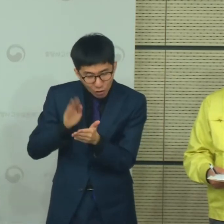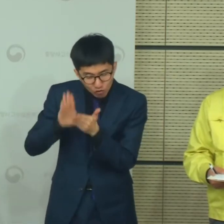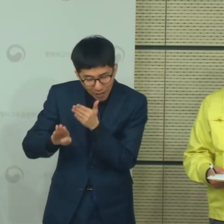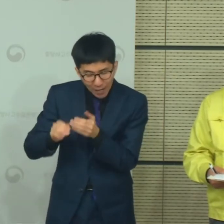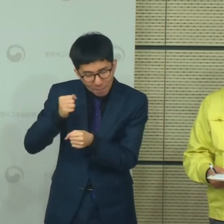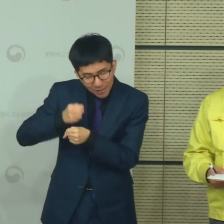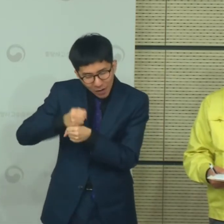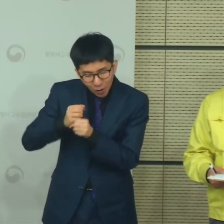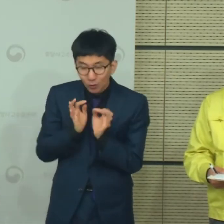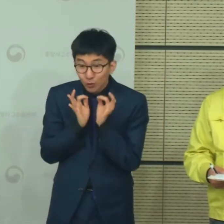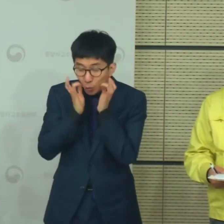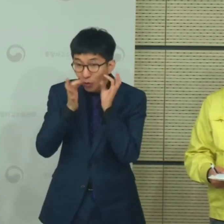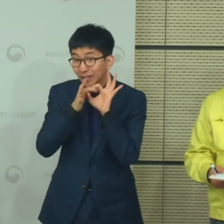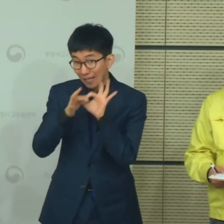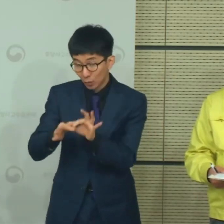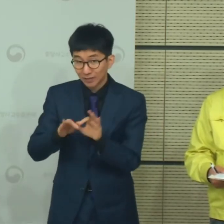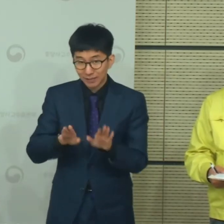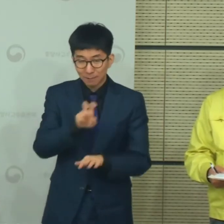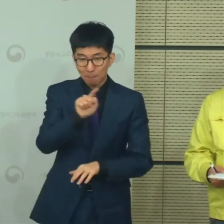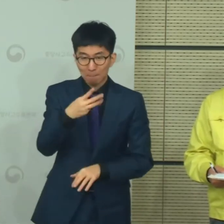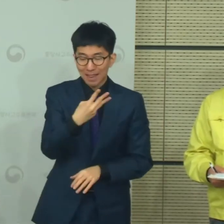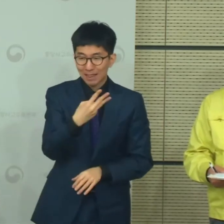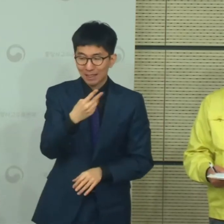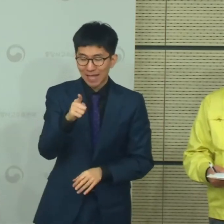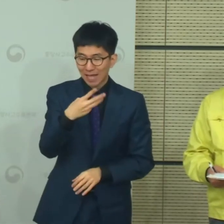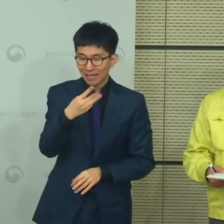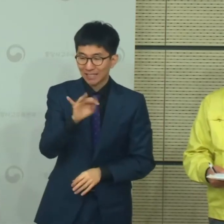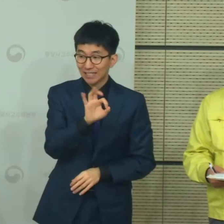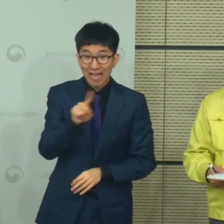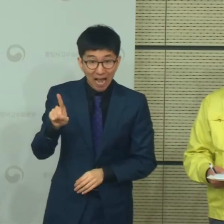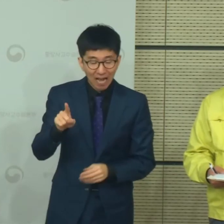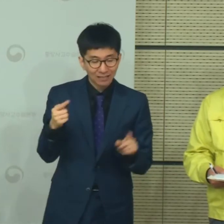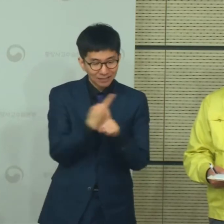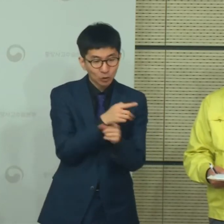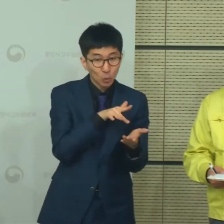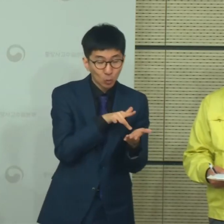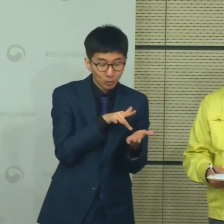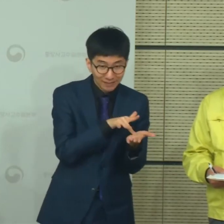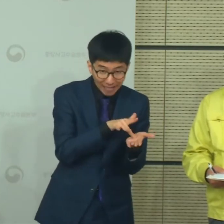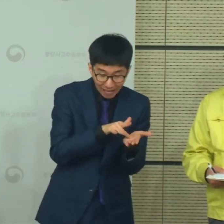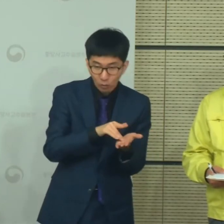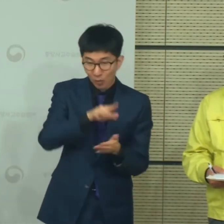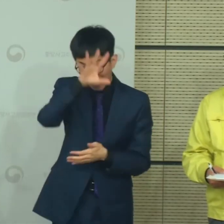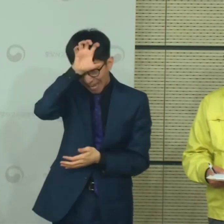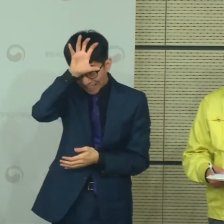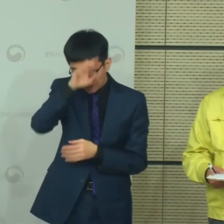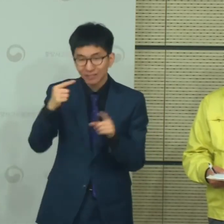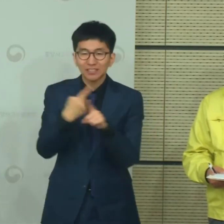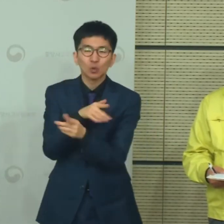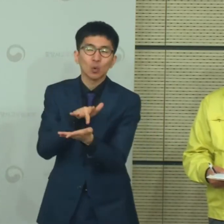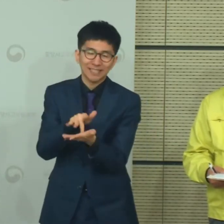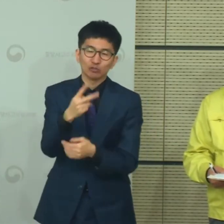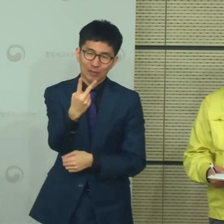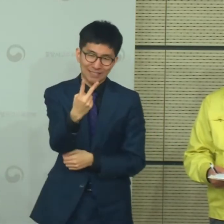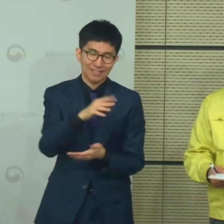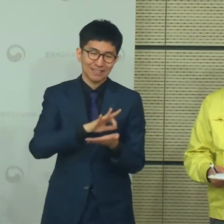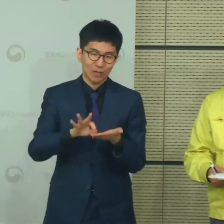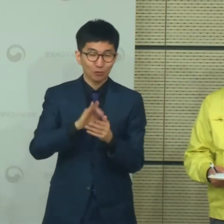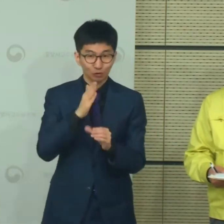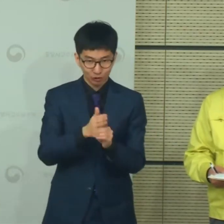알려드립니다. 현재로서는 주로 말라리아 치료제와 에이즈 치료제를 중심으로 치료를 하고 있는 것으로 알고 있습니다.